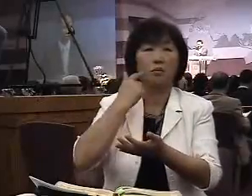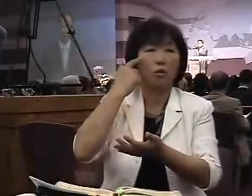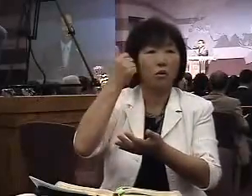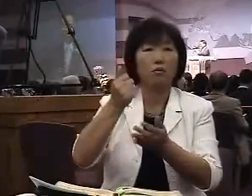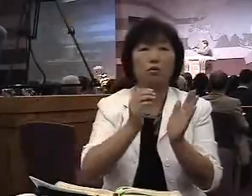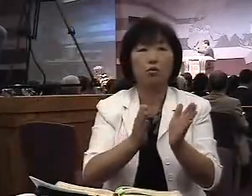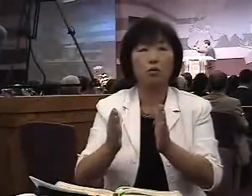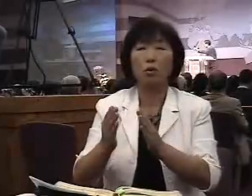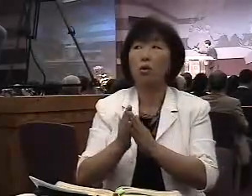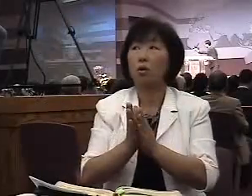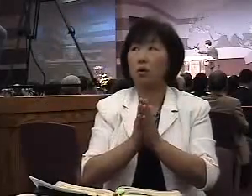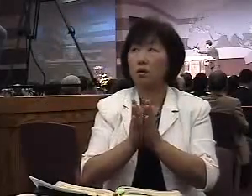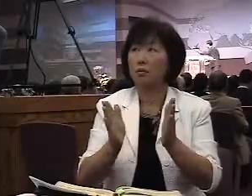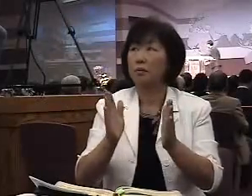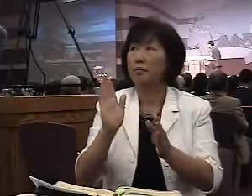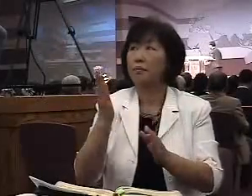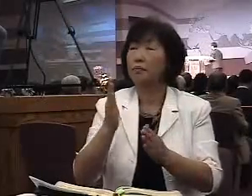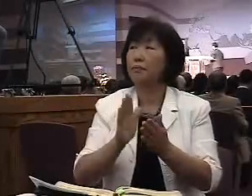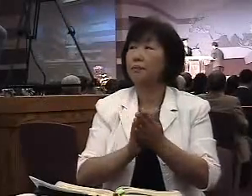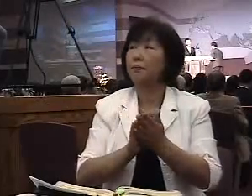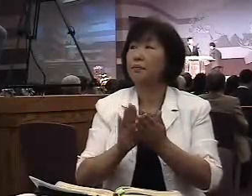진행해 주시겠습니다.